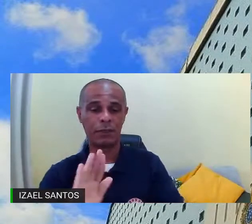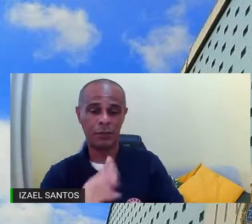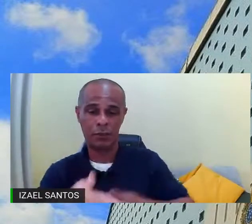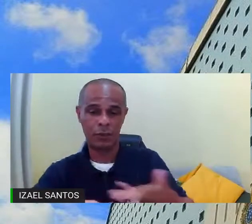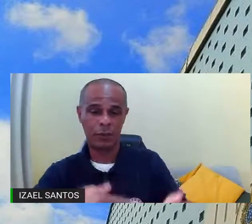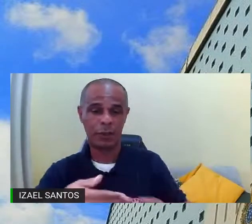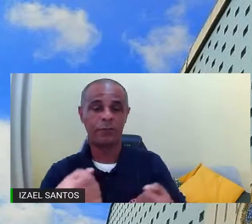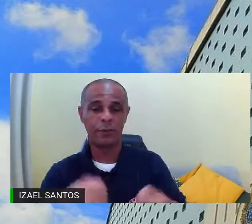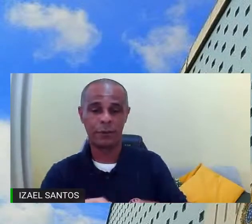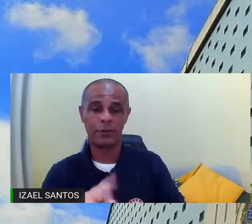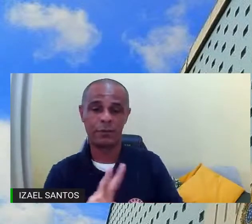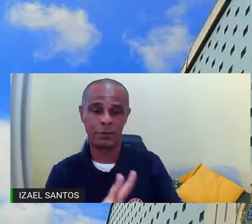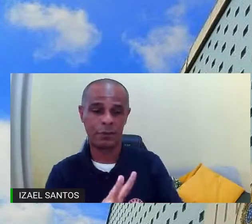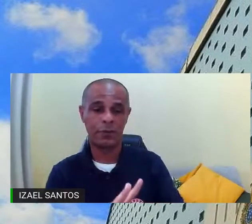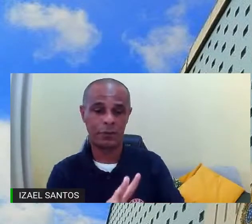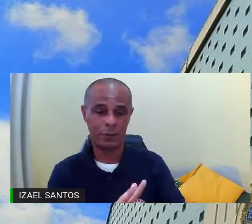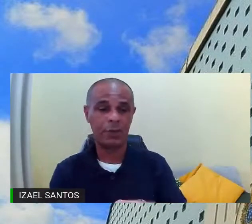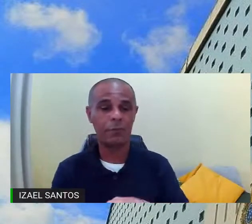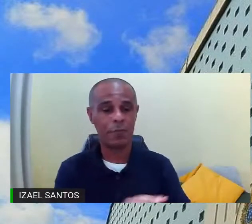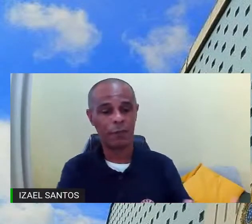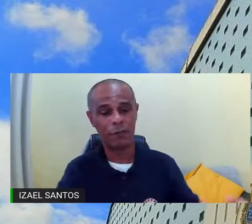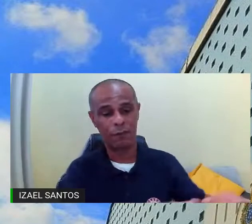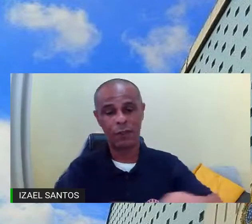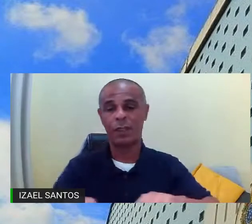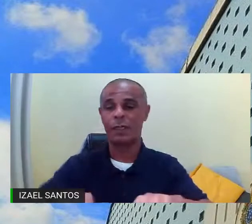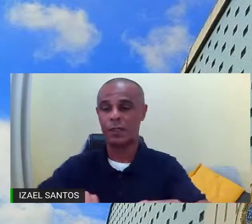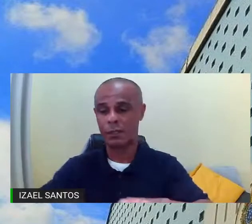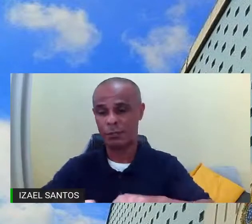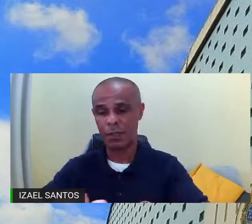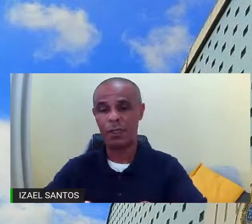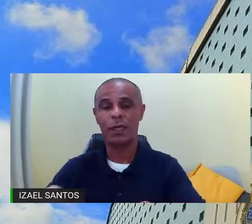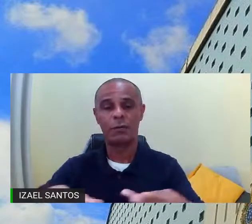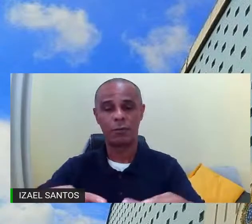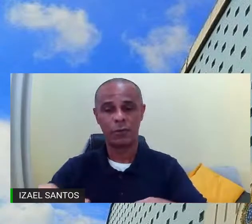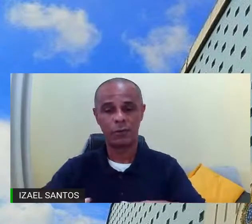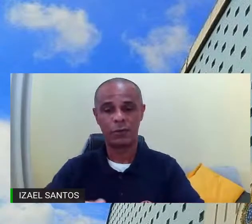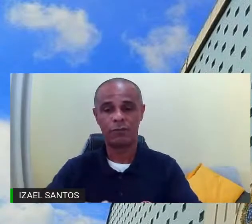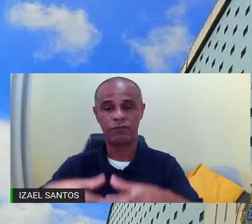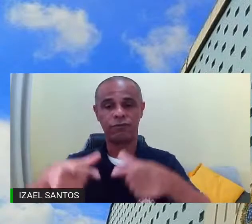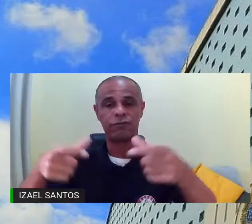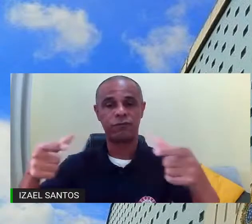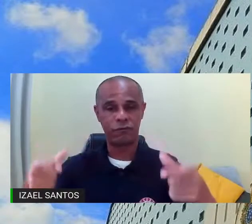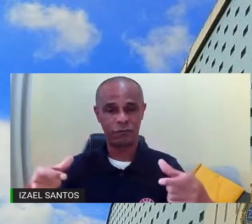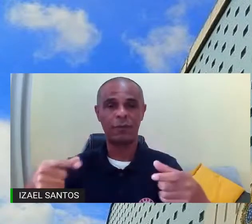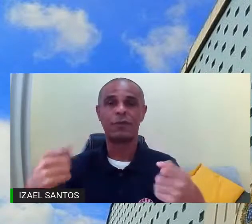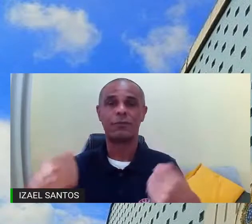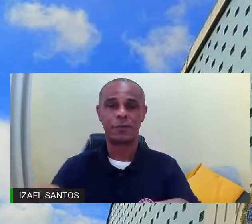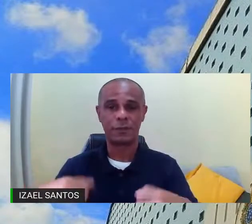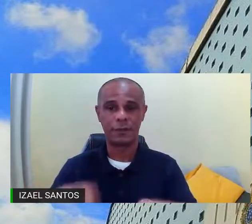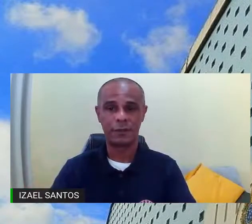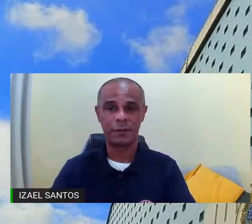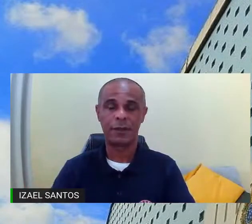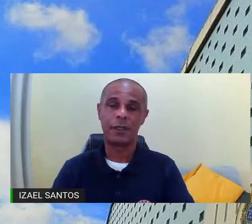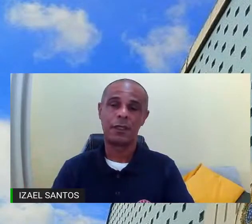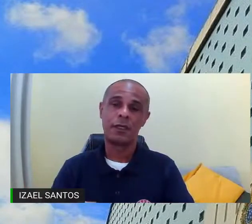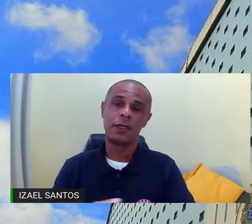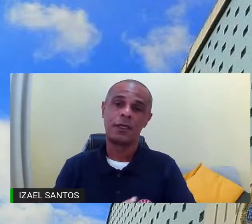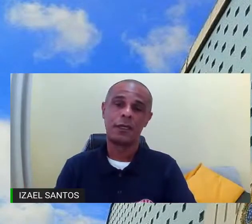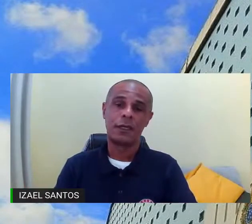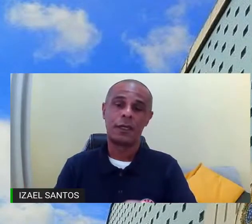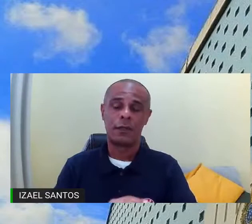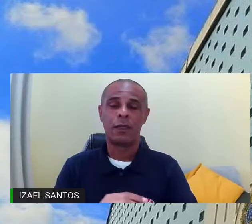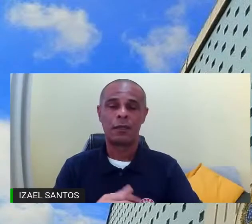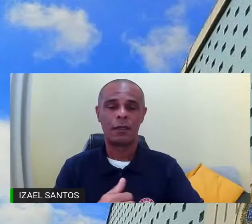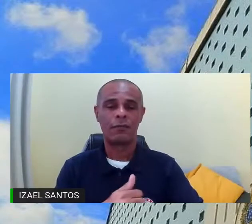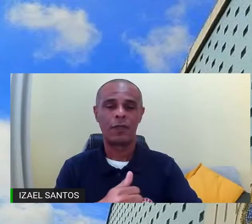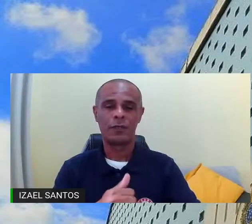preciso protegê-los para que possam trabalhar e produzir, que as próprias empresas salvam aqueles profissionais altamente